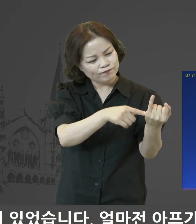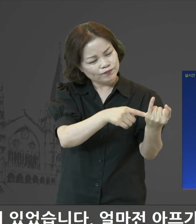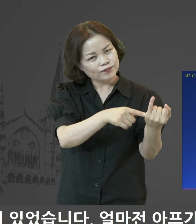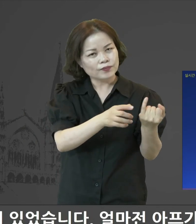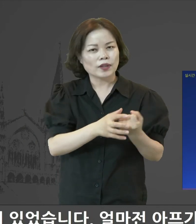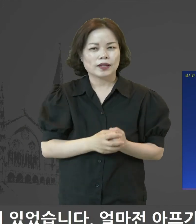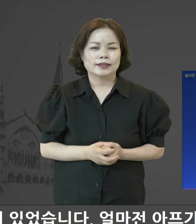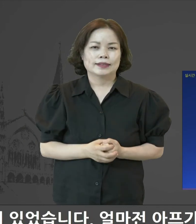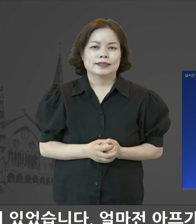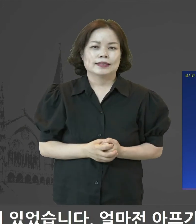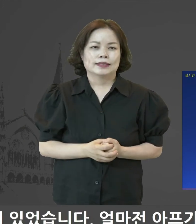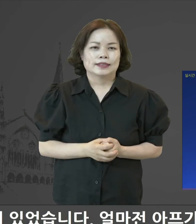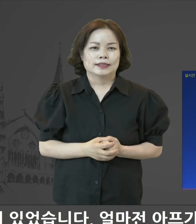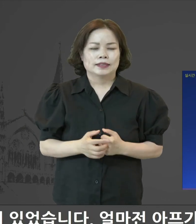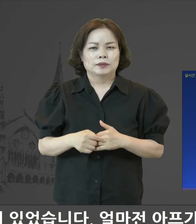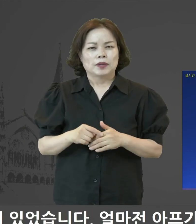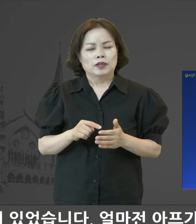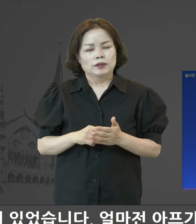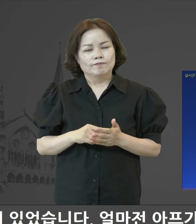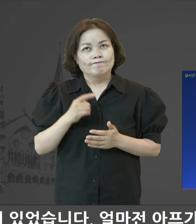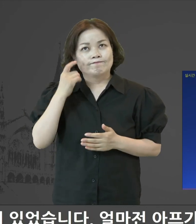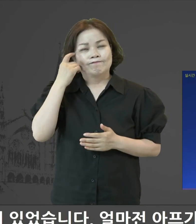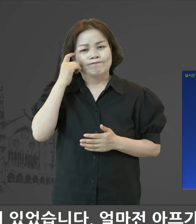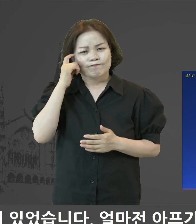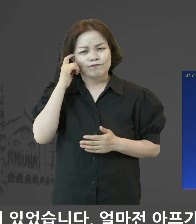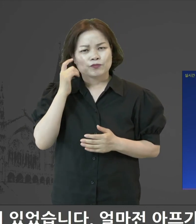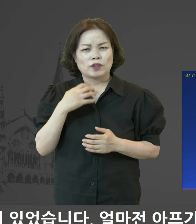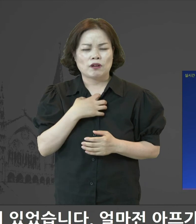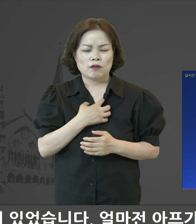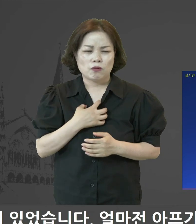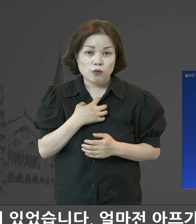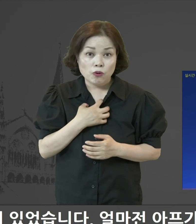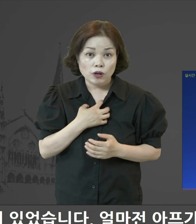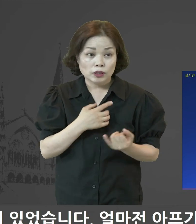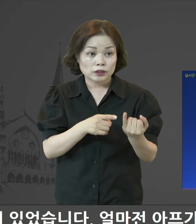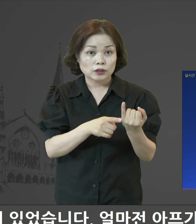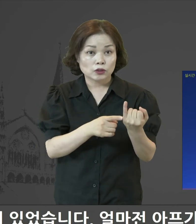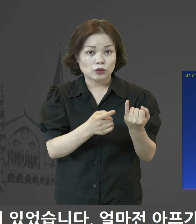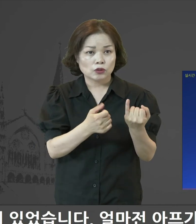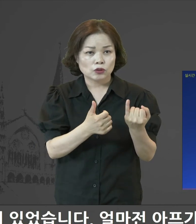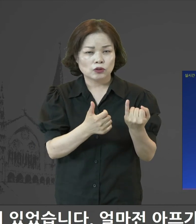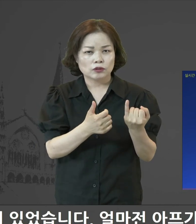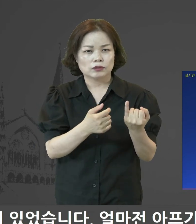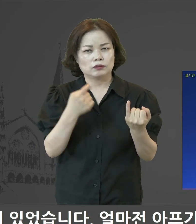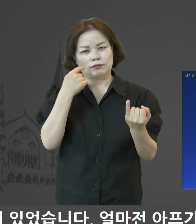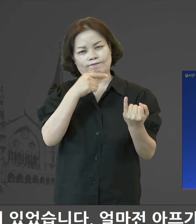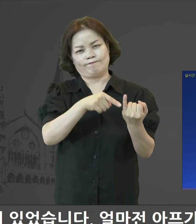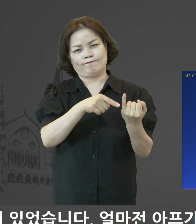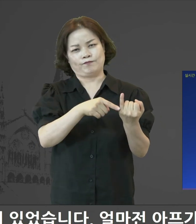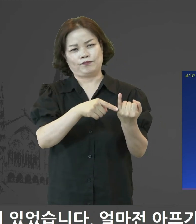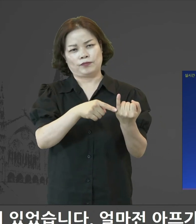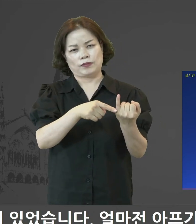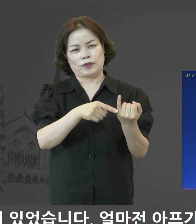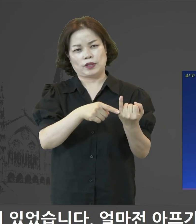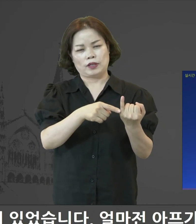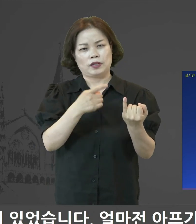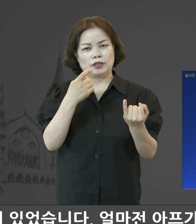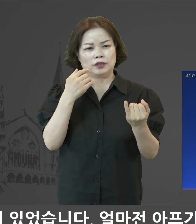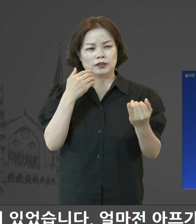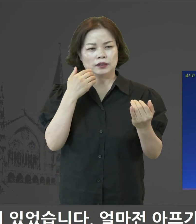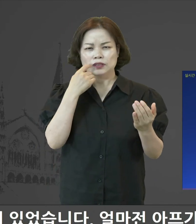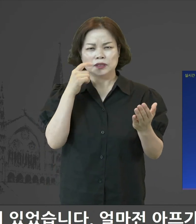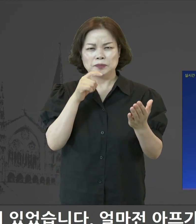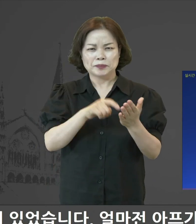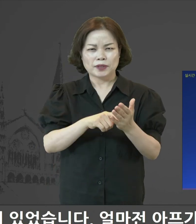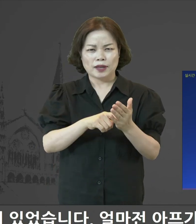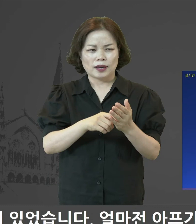이 의문도 있고 걱정도 됐는데 이분들이 조금 투철하세요. 그래서 쉽게 철수할 분들이